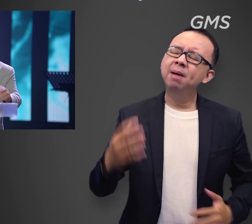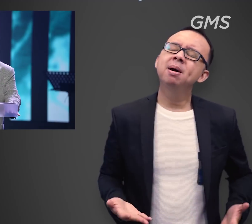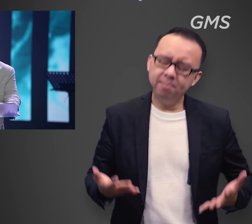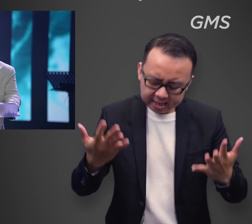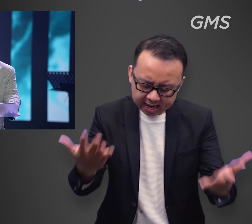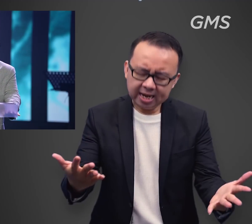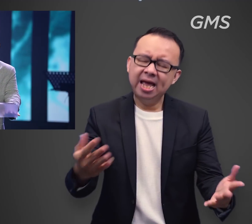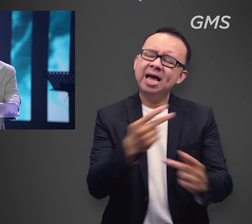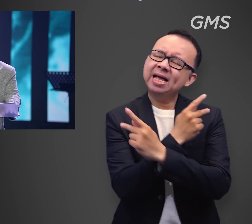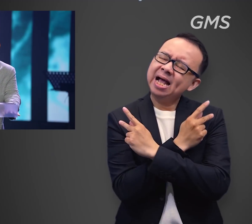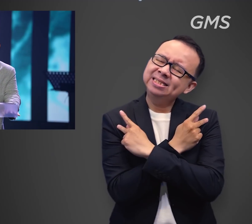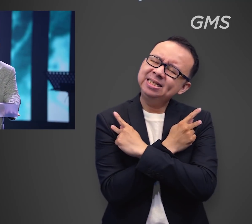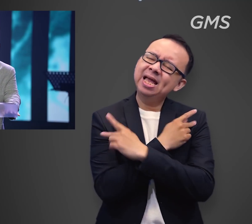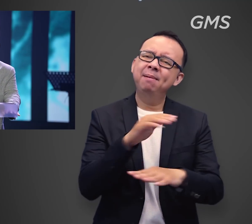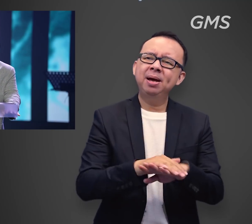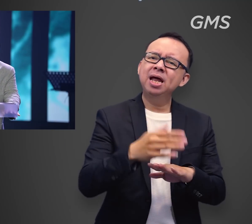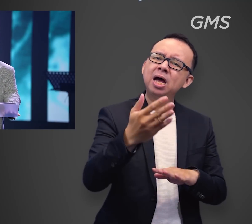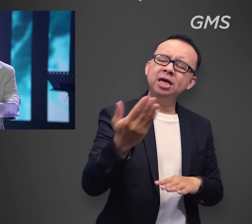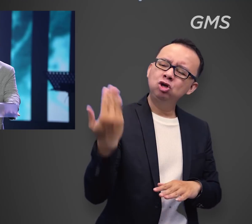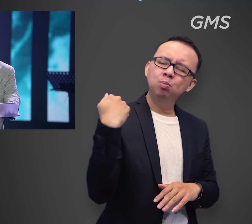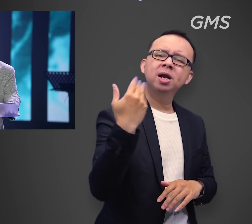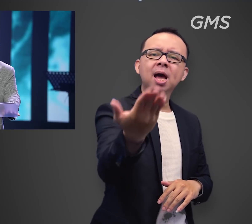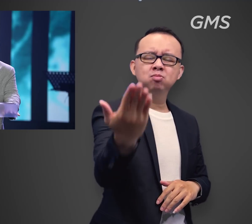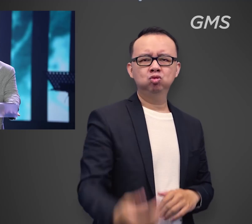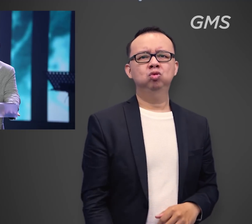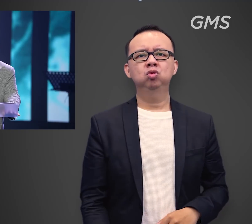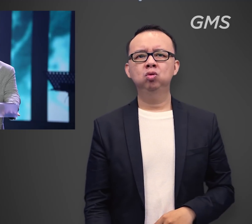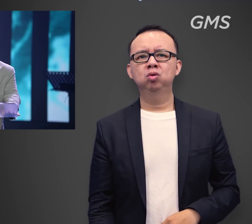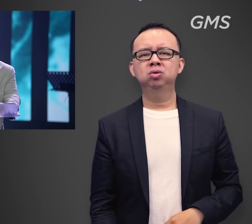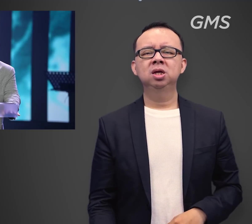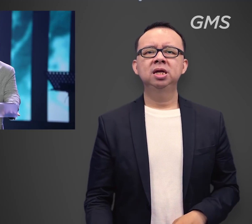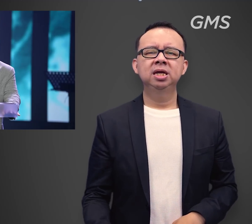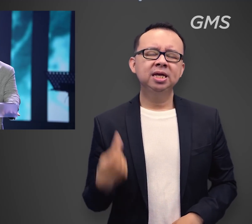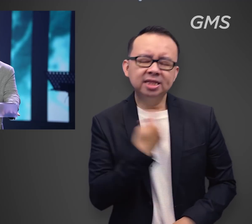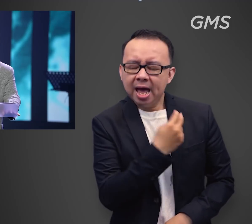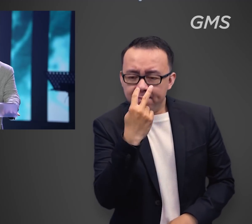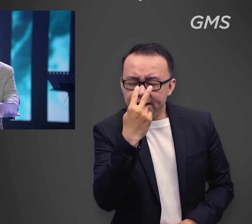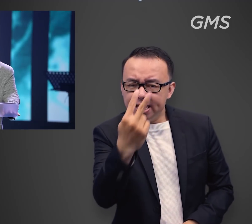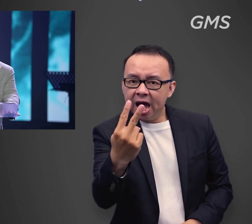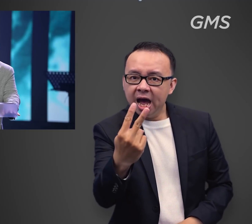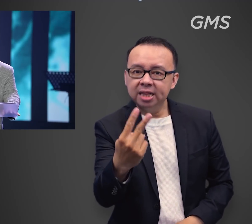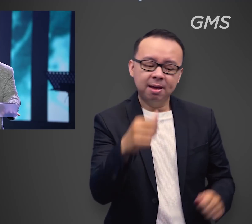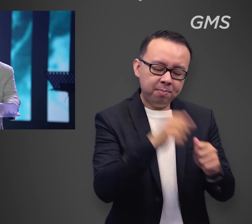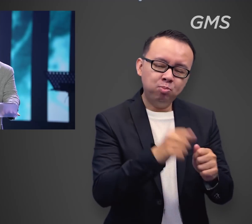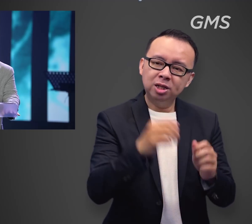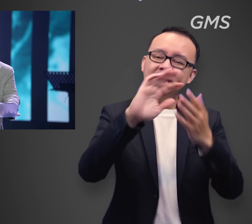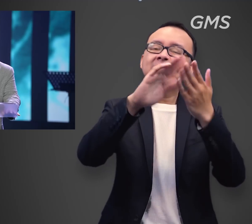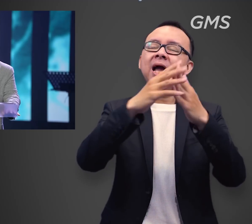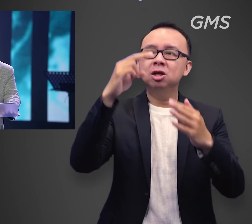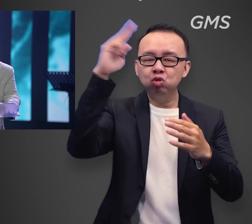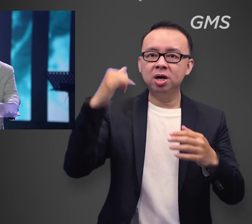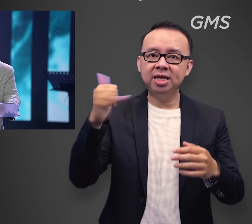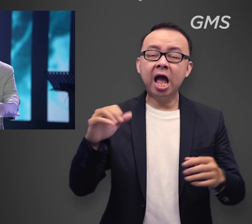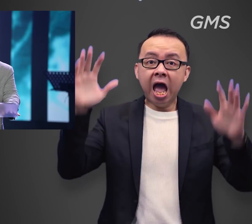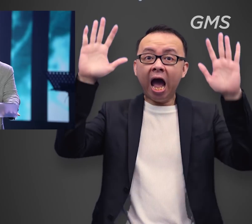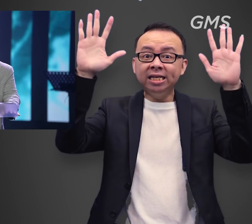kesempatan yang kedua dalam kehidupan kita. Untuk kita boleh melihat perbuatan tangan Allah yang ajaib. Sekali lagi di